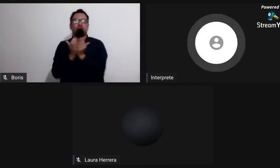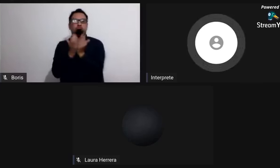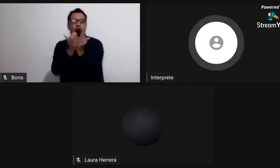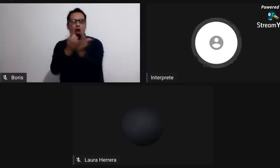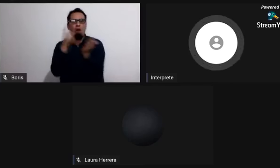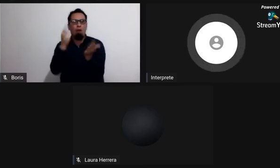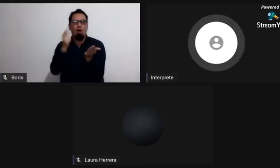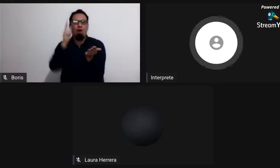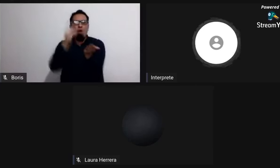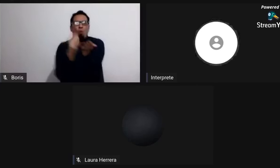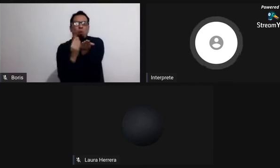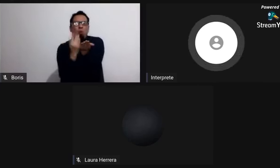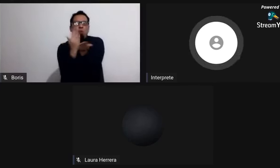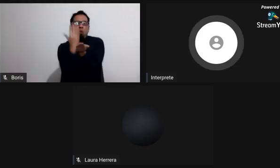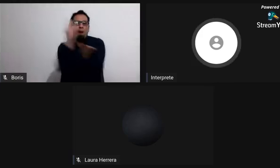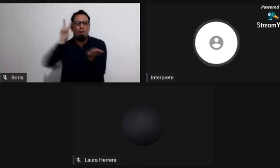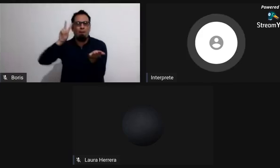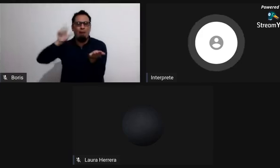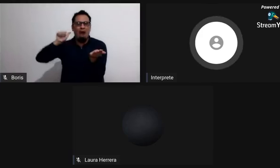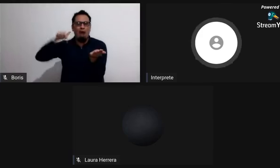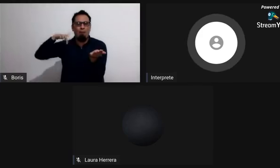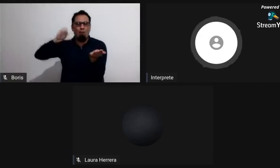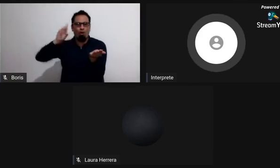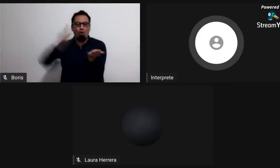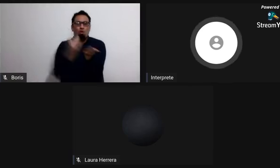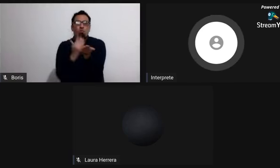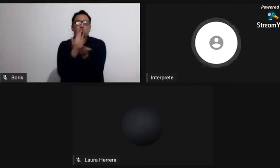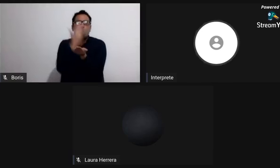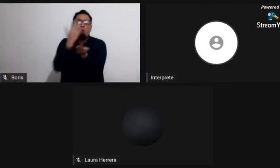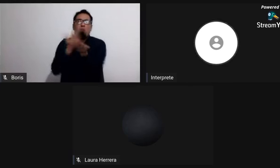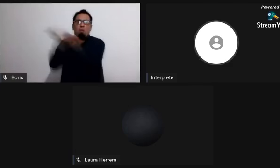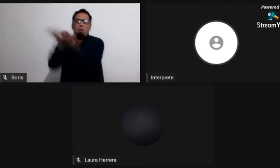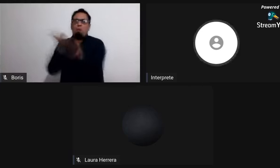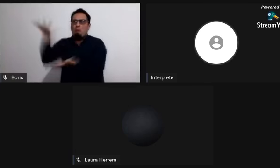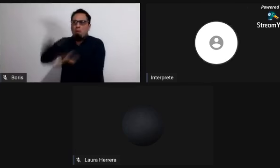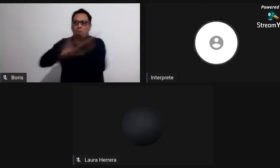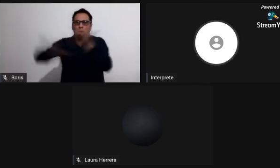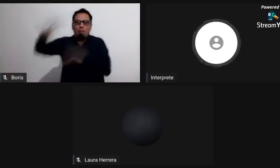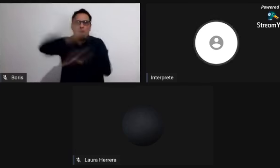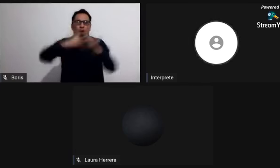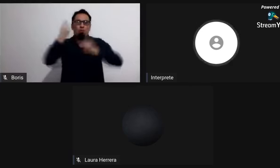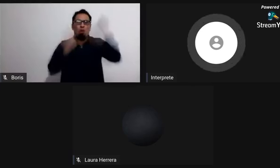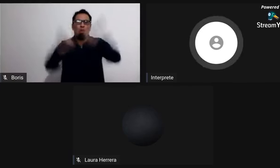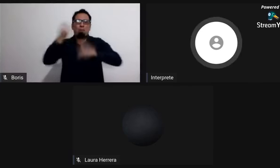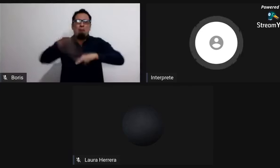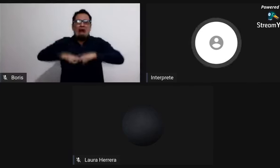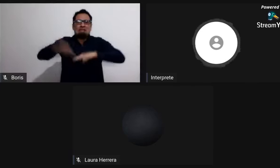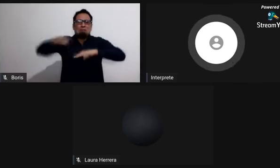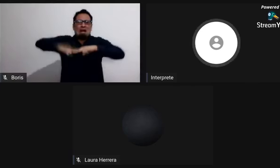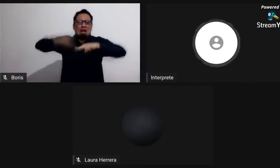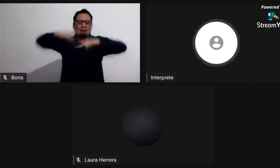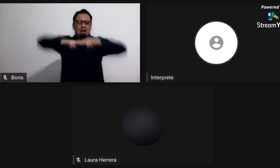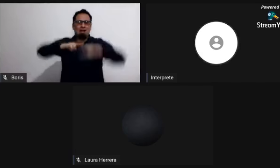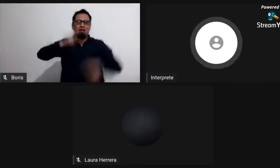sabemos que a partir de eso, todos esos movimientos revolucionarios es cuando empiezan a florecer esos